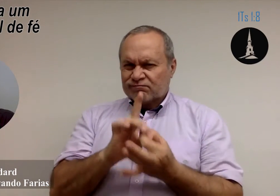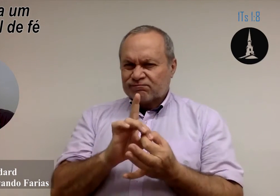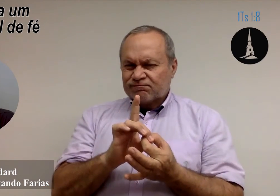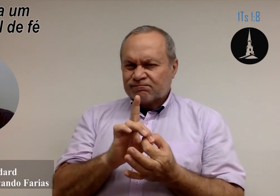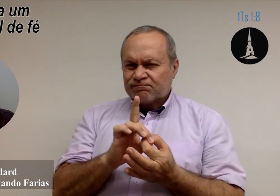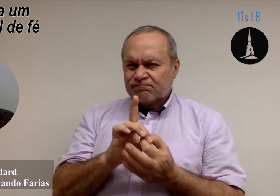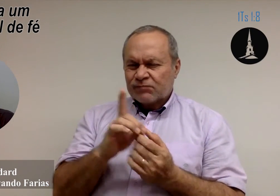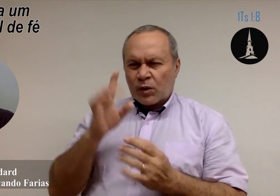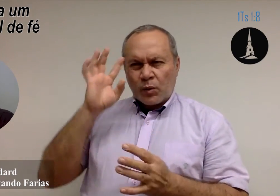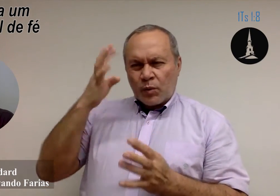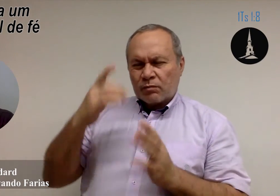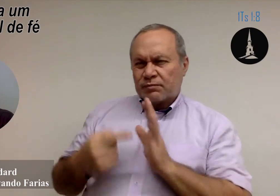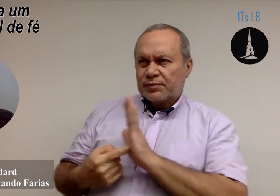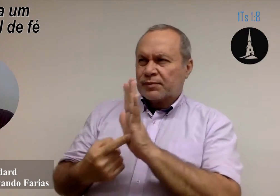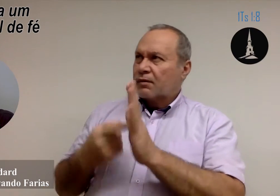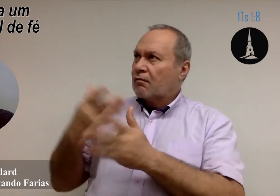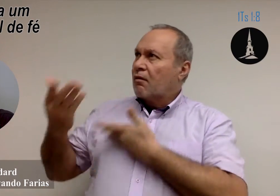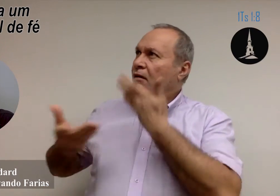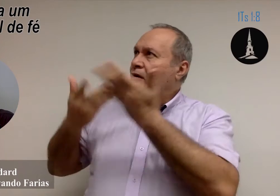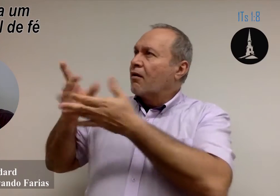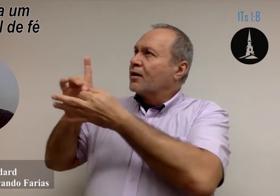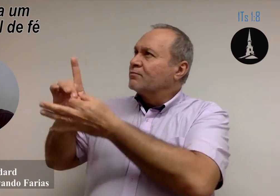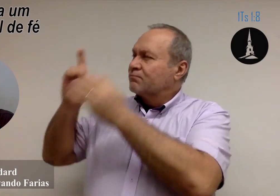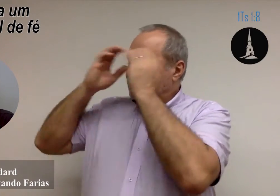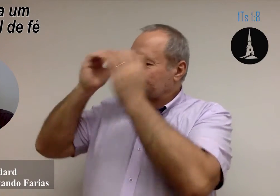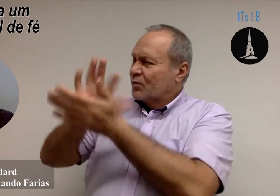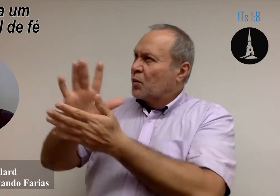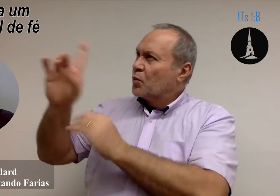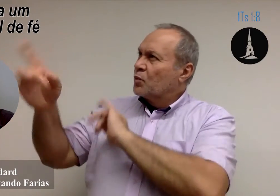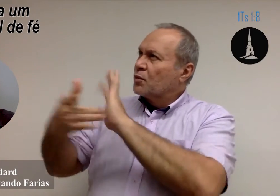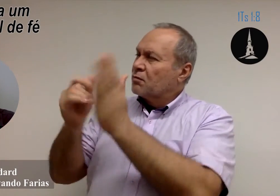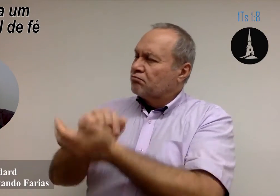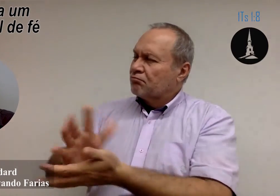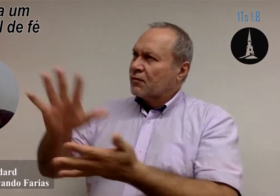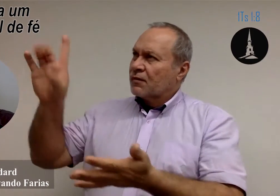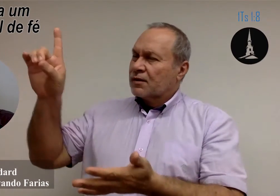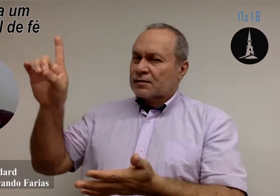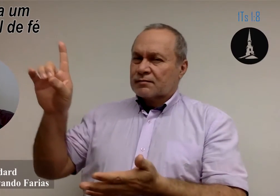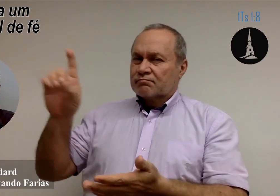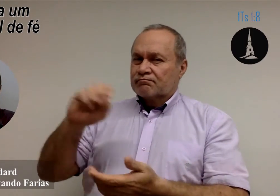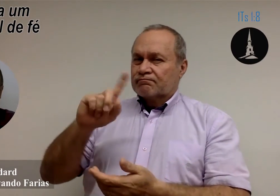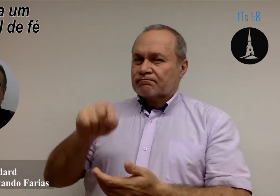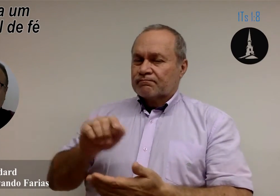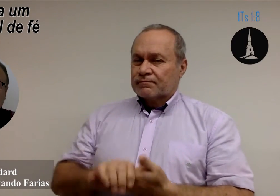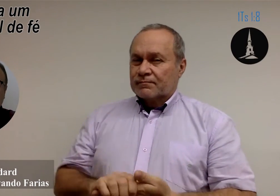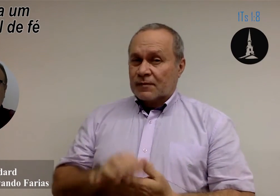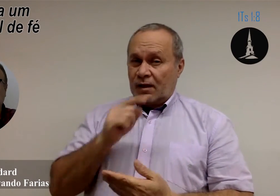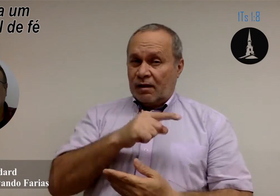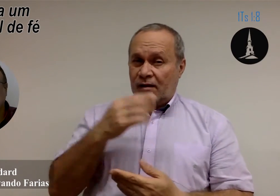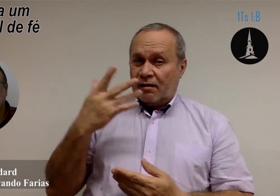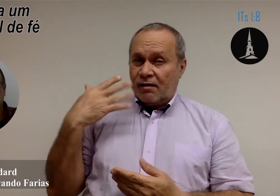você a tomar atitudes que agradem a Deus, que honrem e glorifiquem o nome do Senhor? Aquela